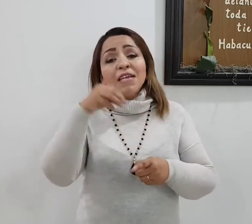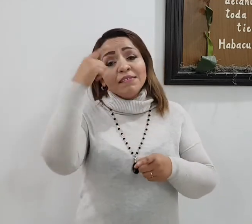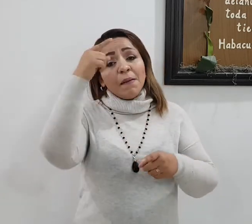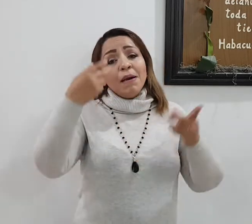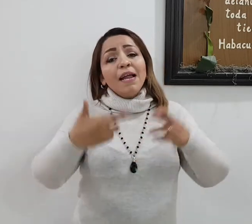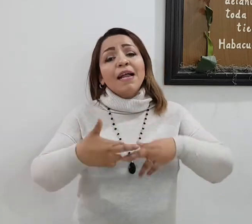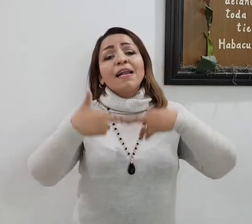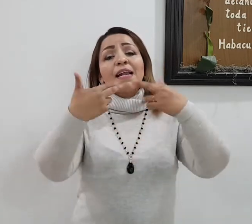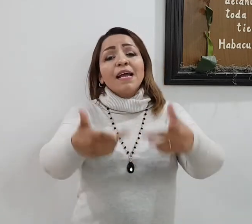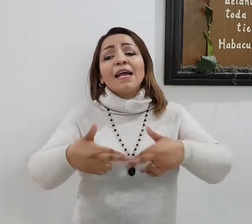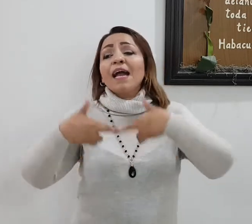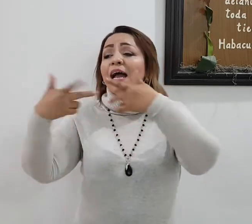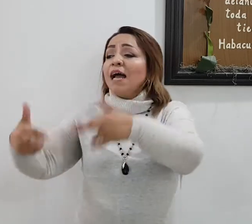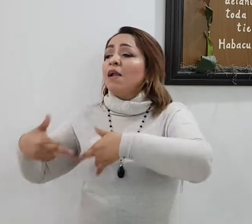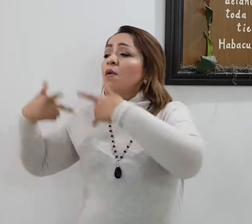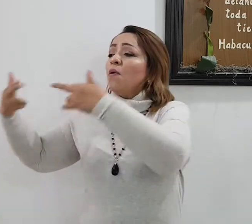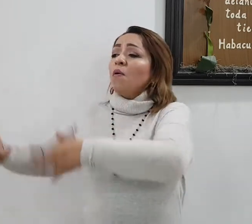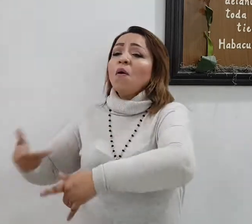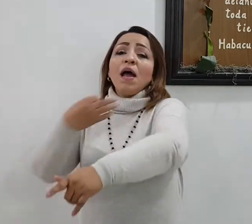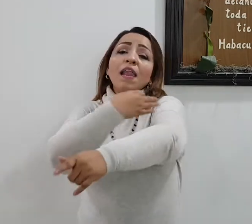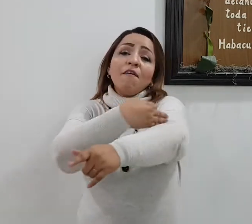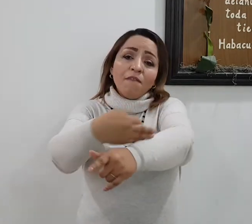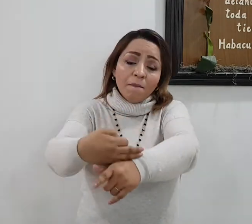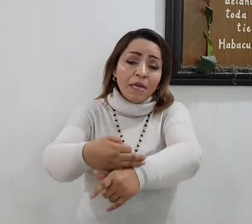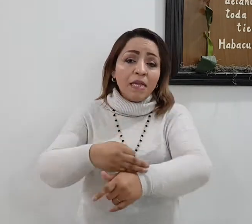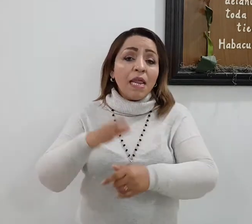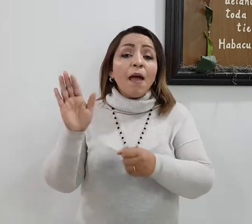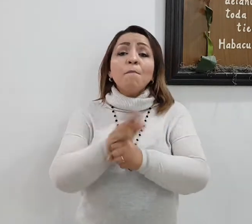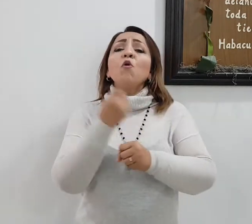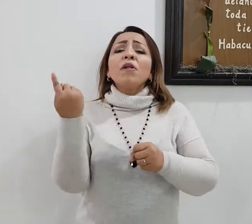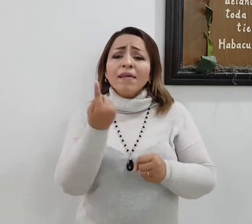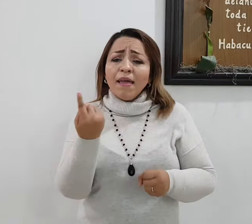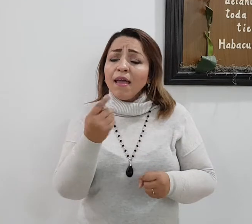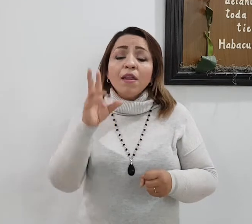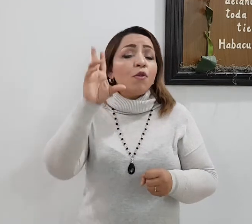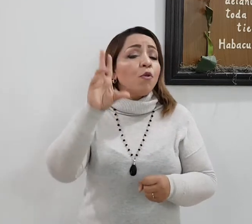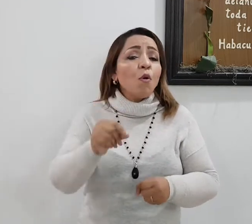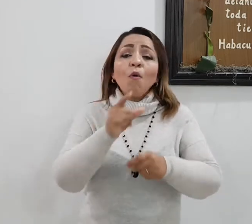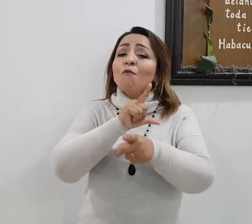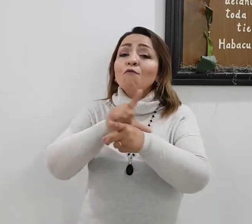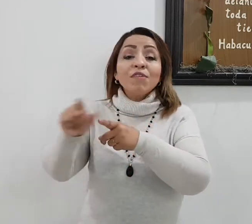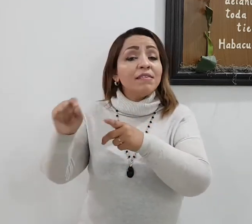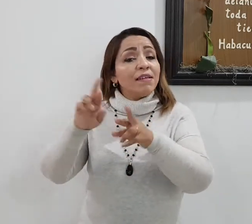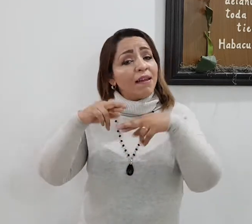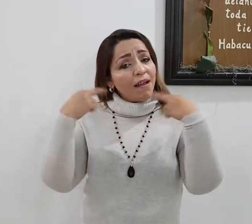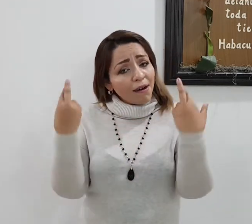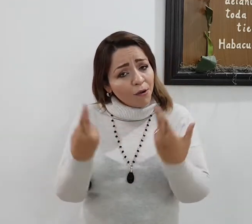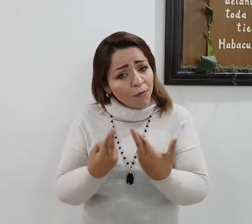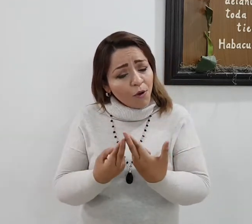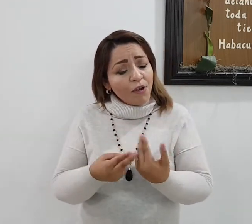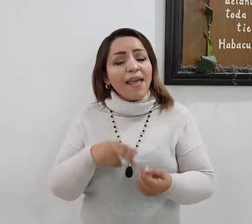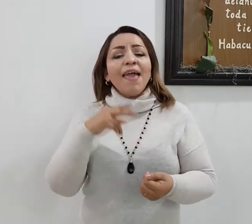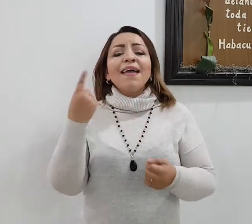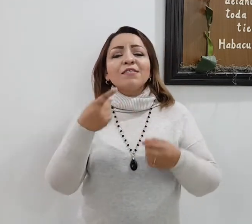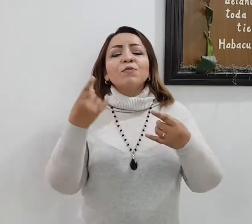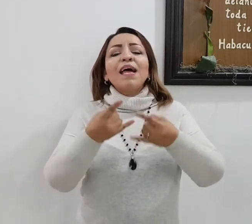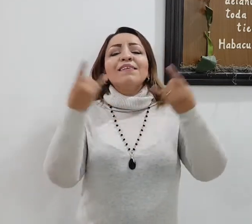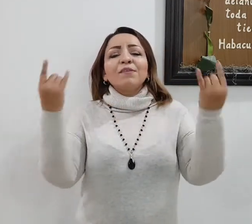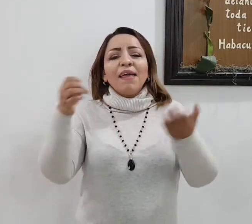había repartido el tío. Hoy le quiero hablar, hermano, de una herencia mejor. Si es su caso, pues